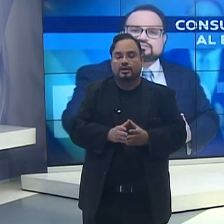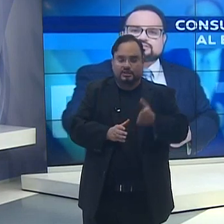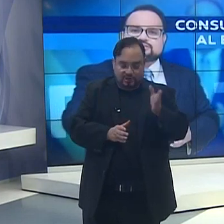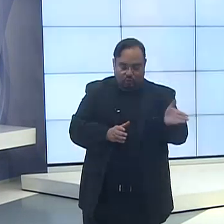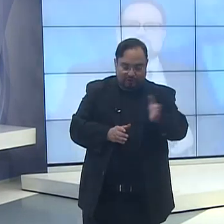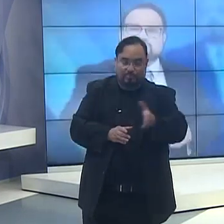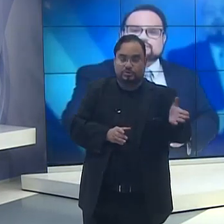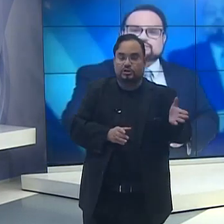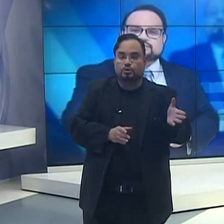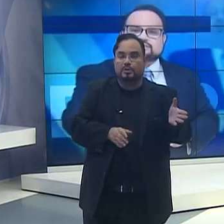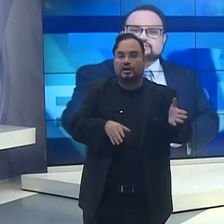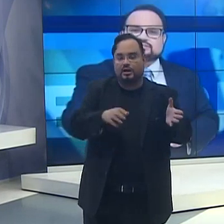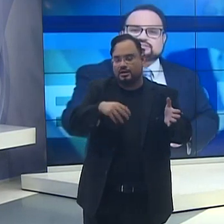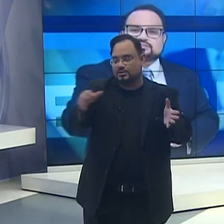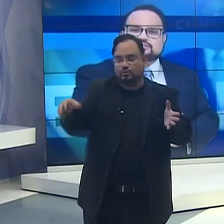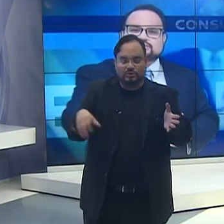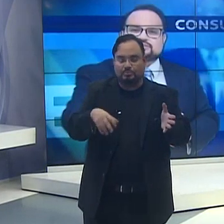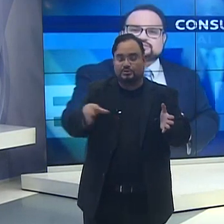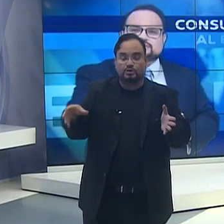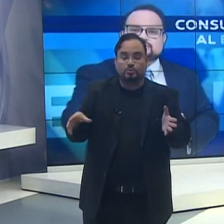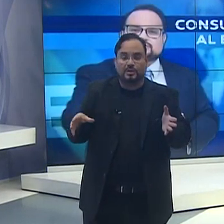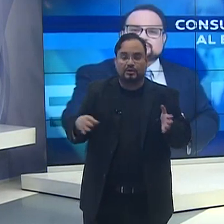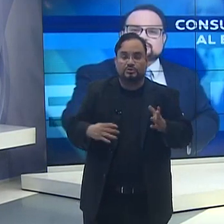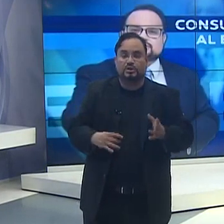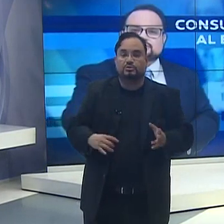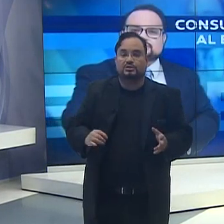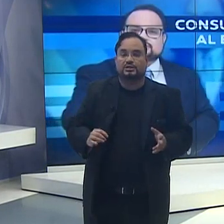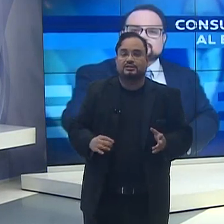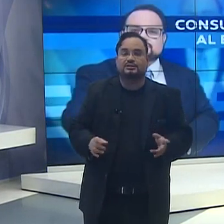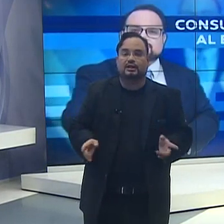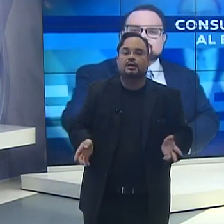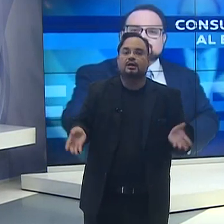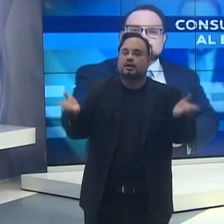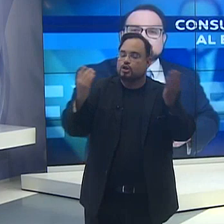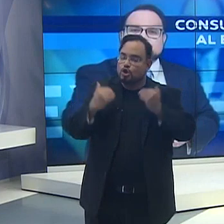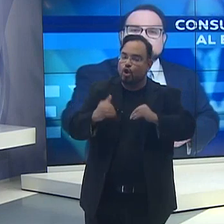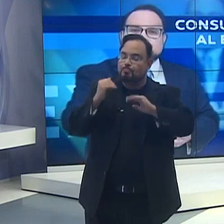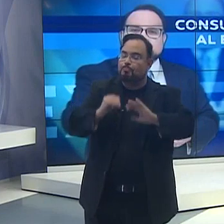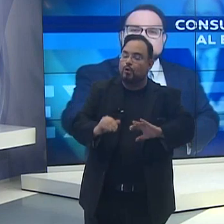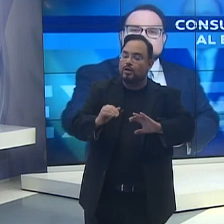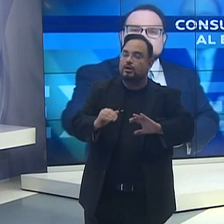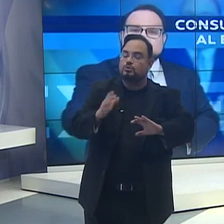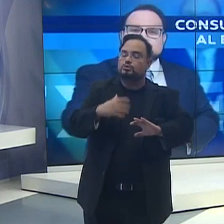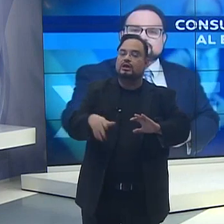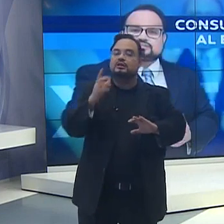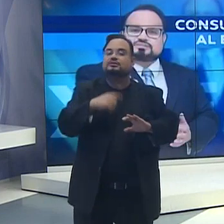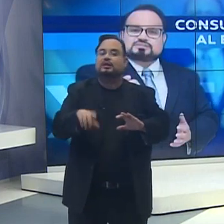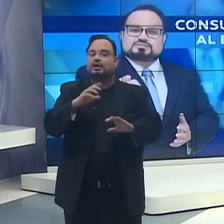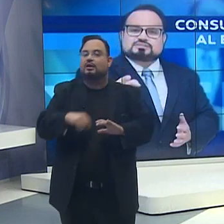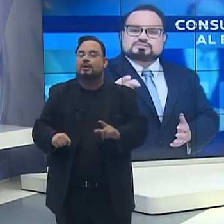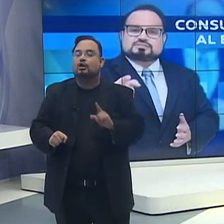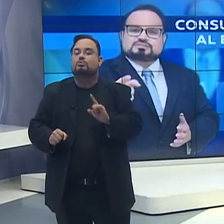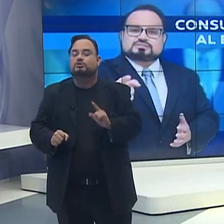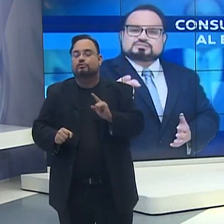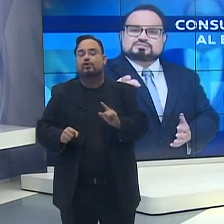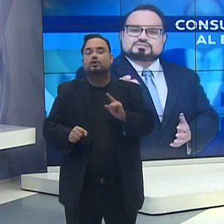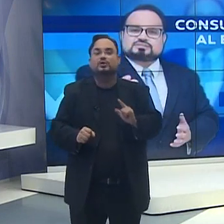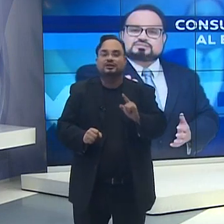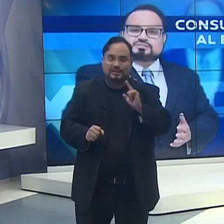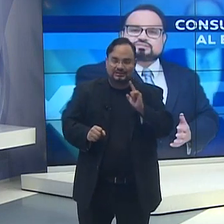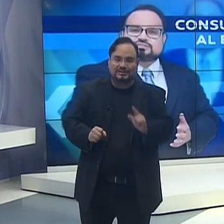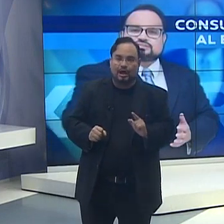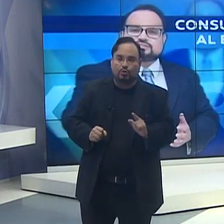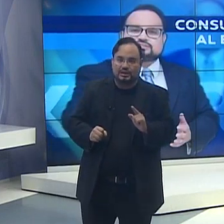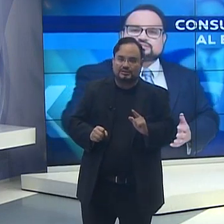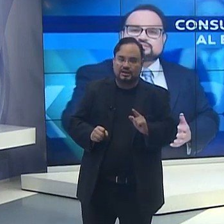cónyuge, 50% para ella y 50% para los hijos que existan. No pueden ustedes reclamar como si fuera